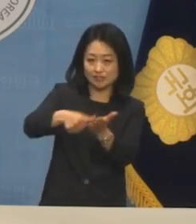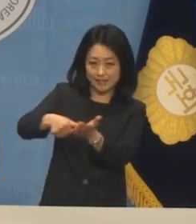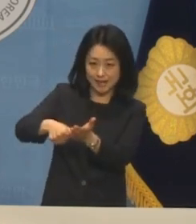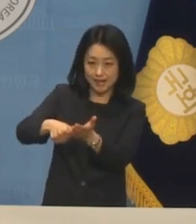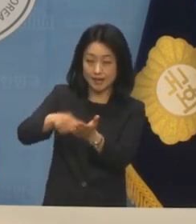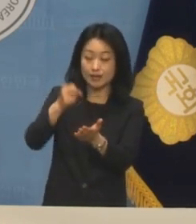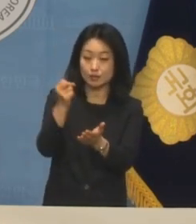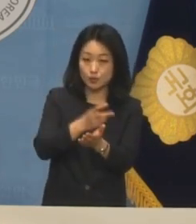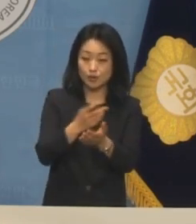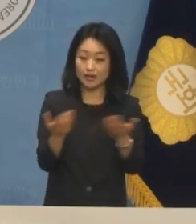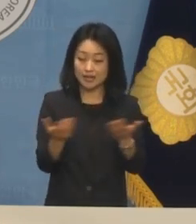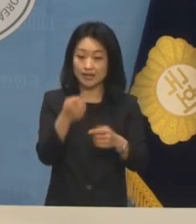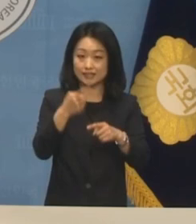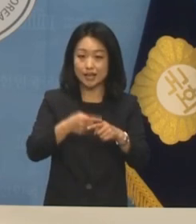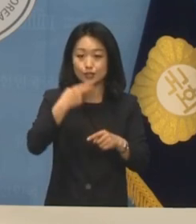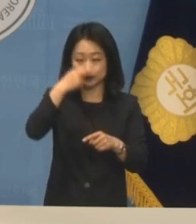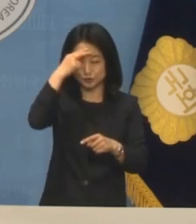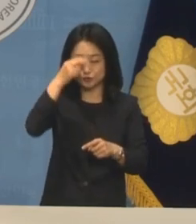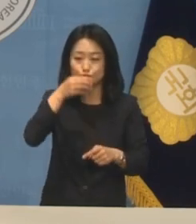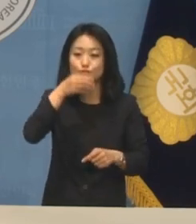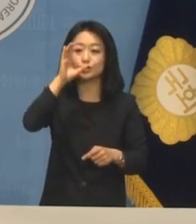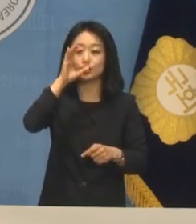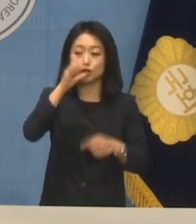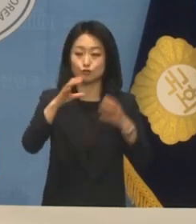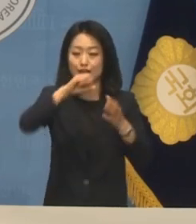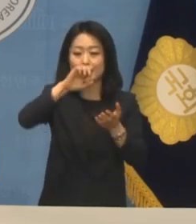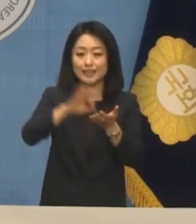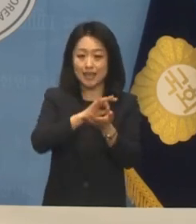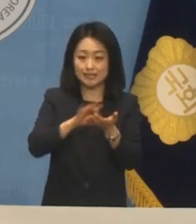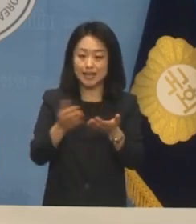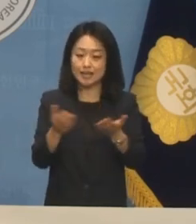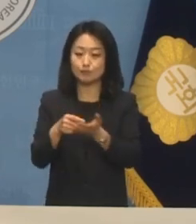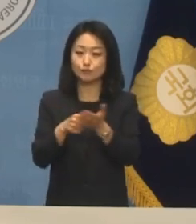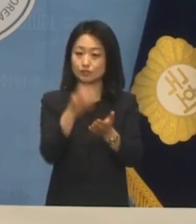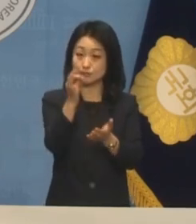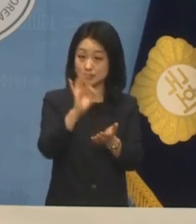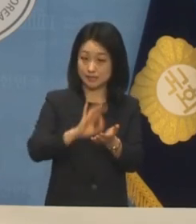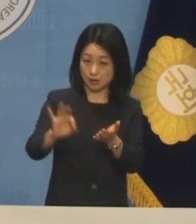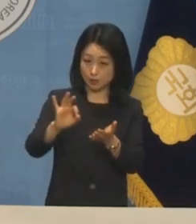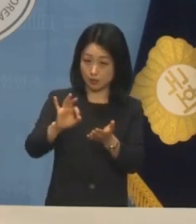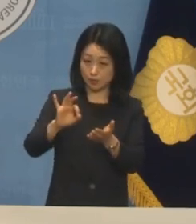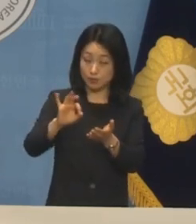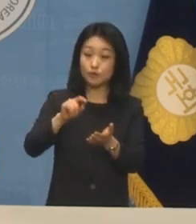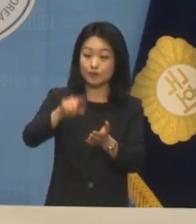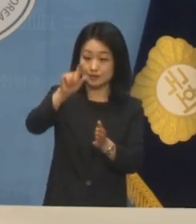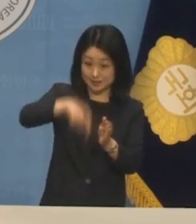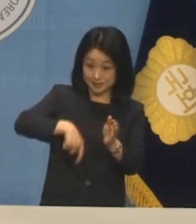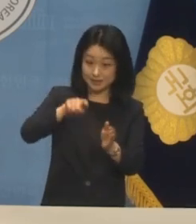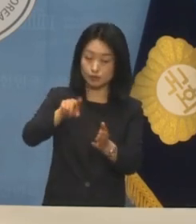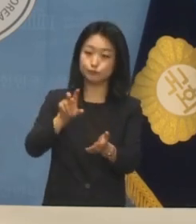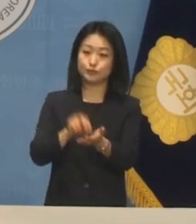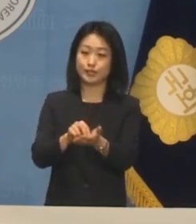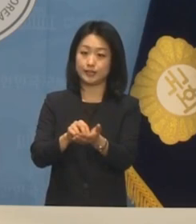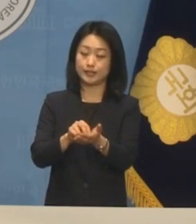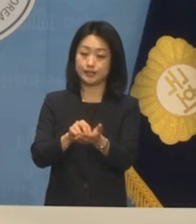근무 시간 중 음주를 하고 이를 국가 예산인 업무 추진비를 사용하여 결제한 의혹입니다.